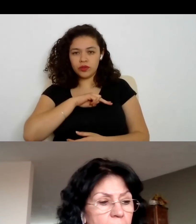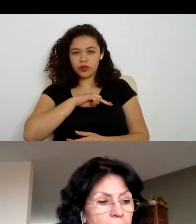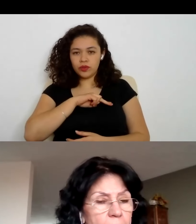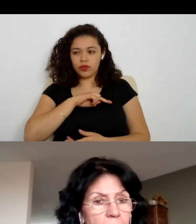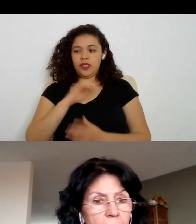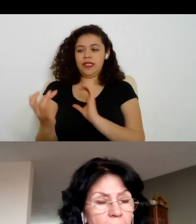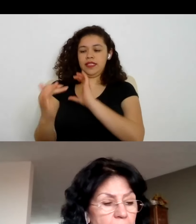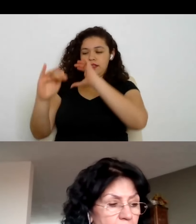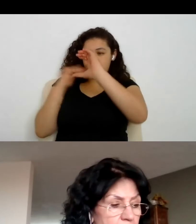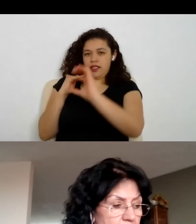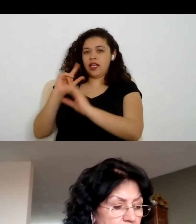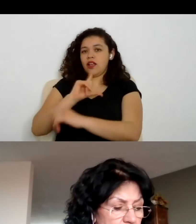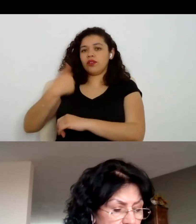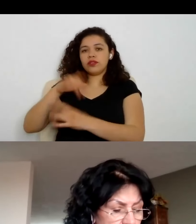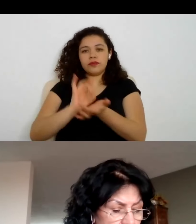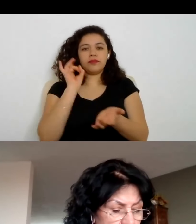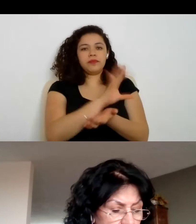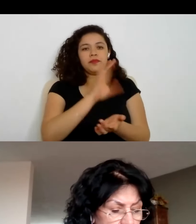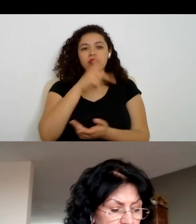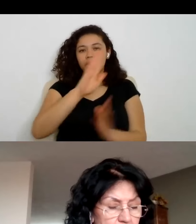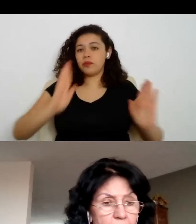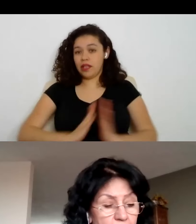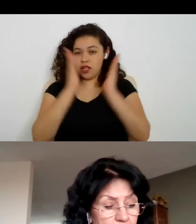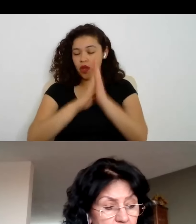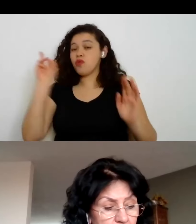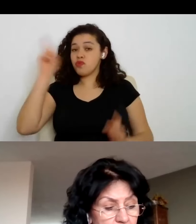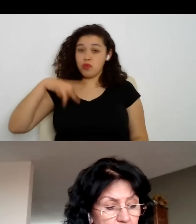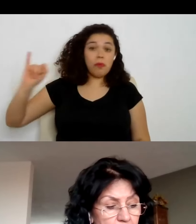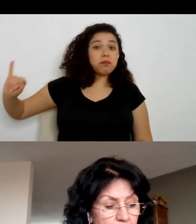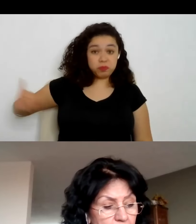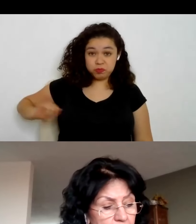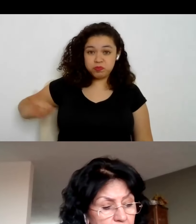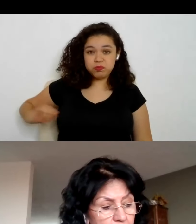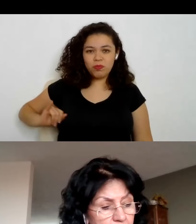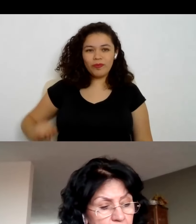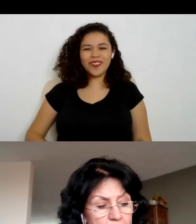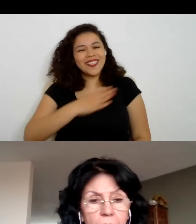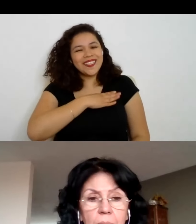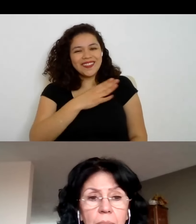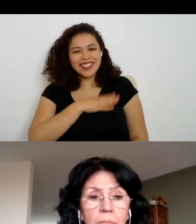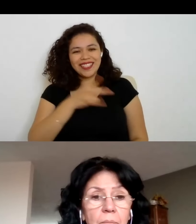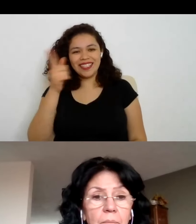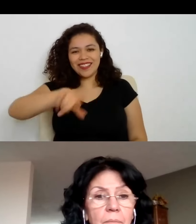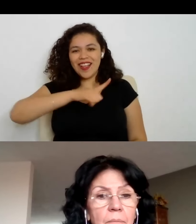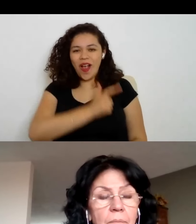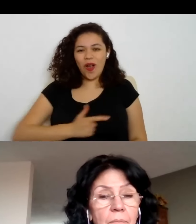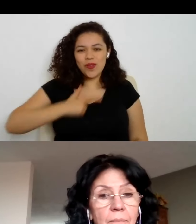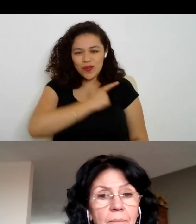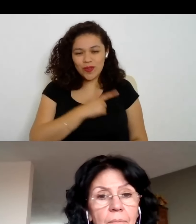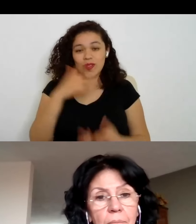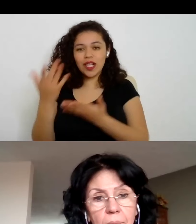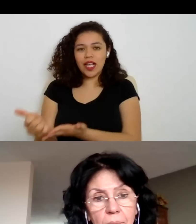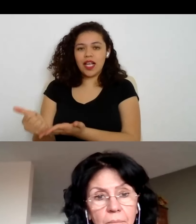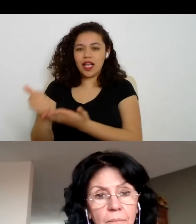grupo. Muchos consideraron que su intervención fue muy interesante. Qué bueno que les gustó, que